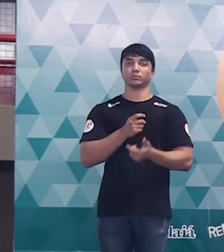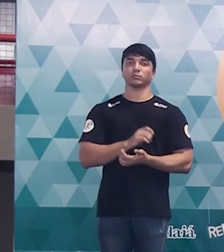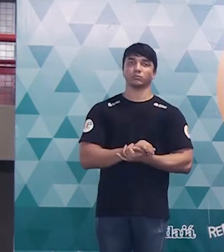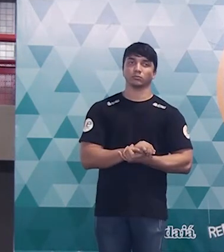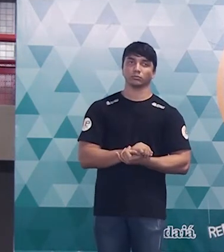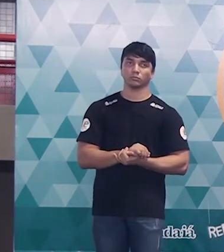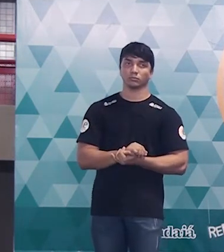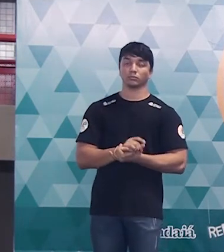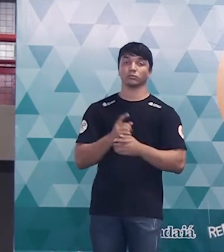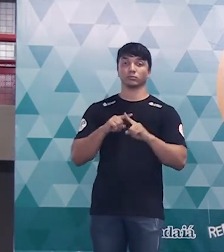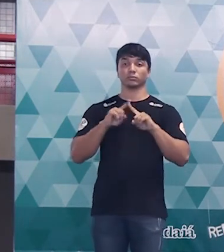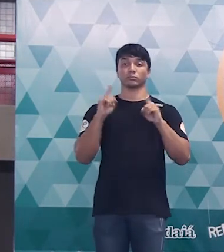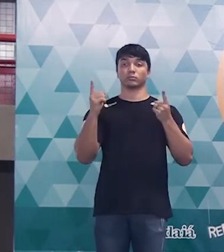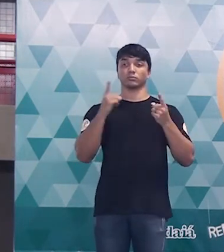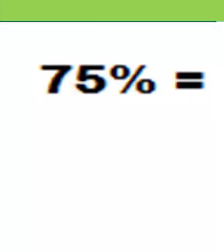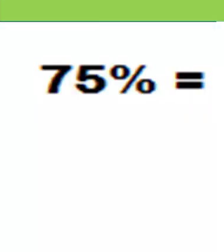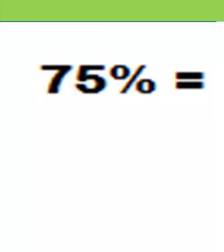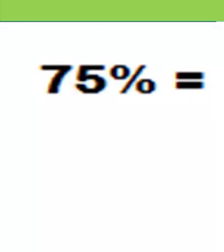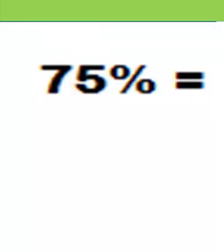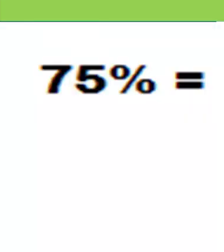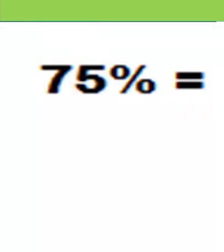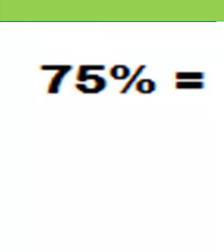pagante. Mas escrever